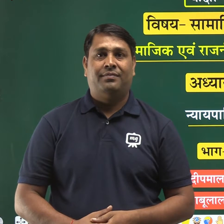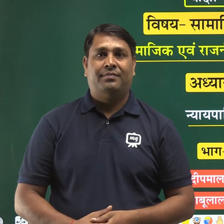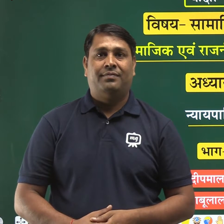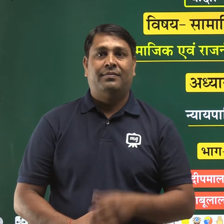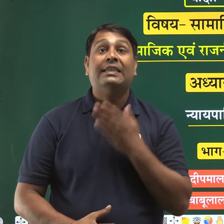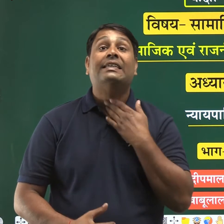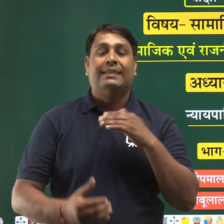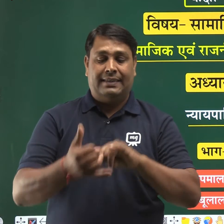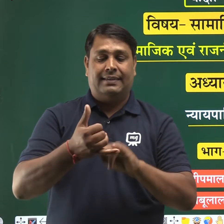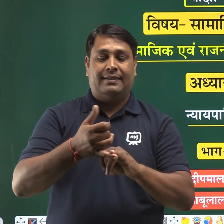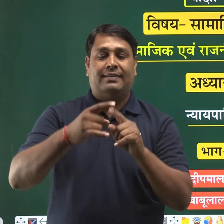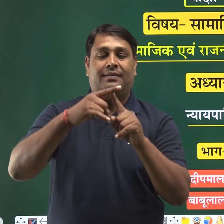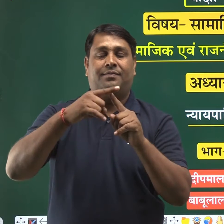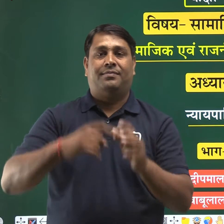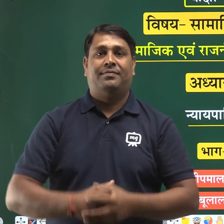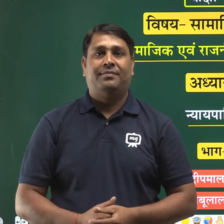सामाजिक विज्ञान